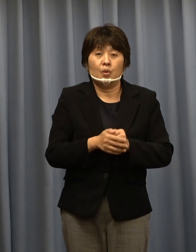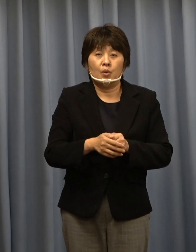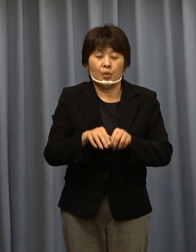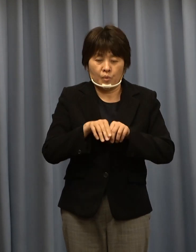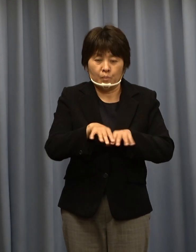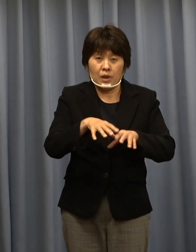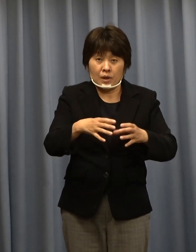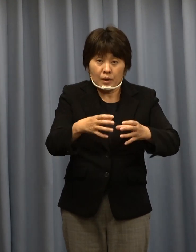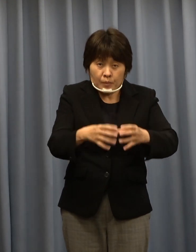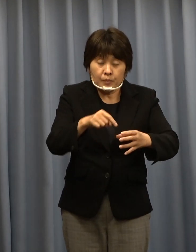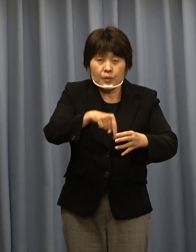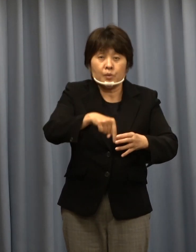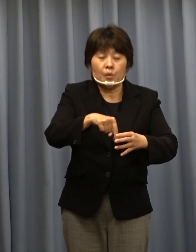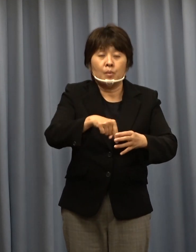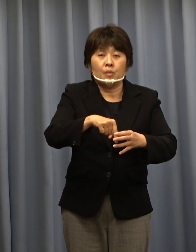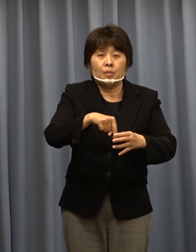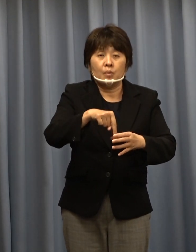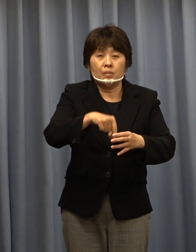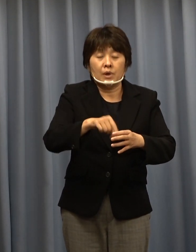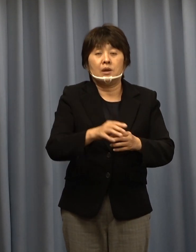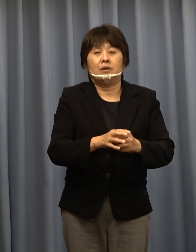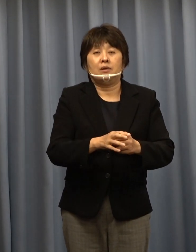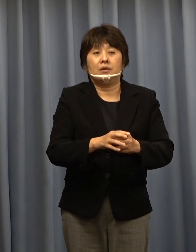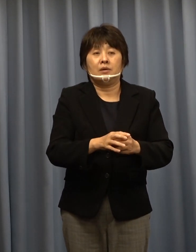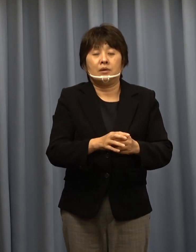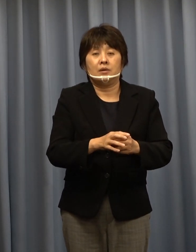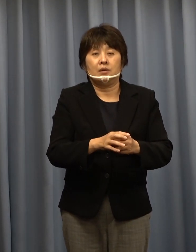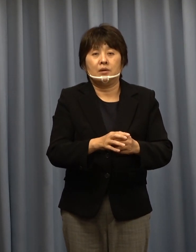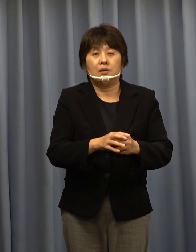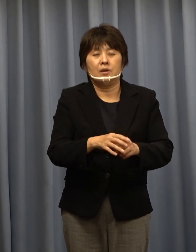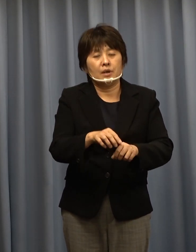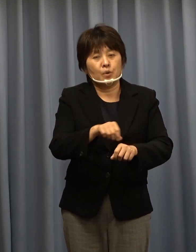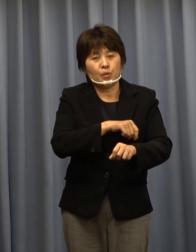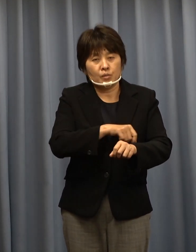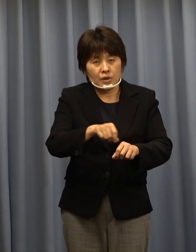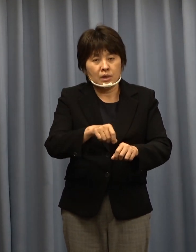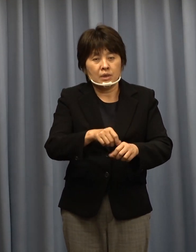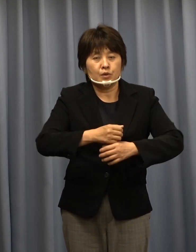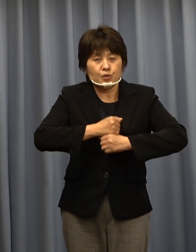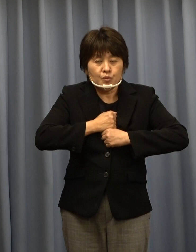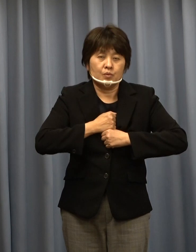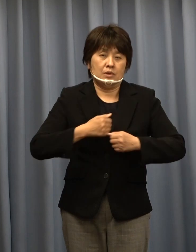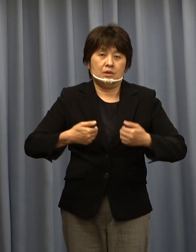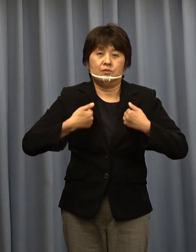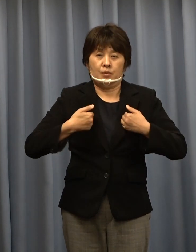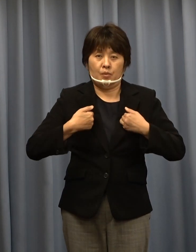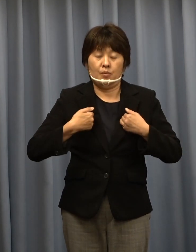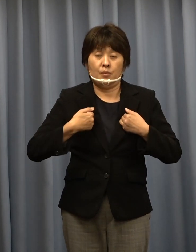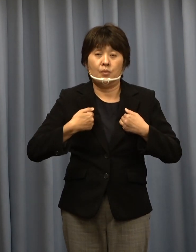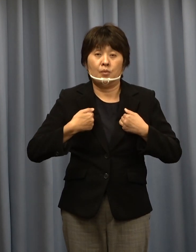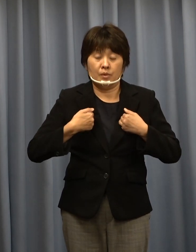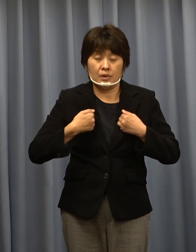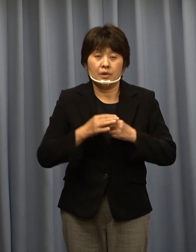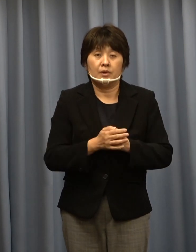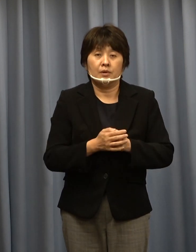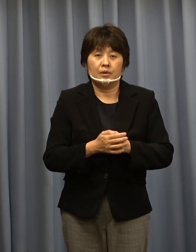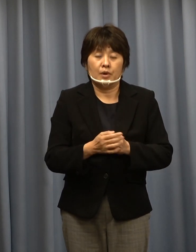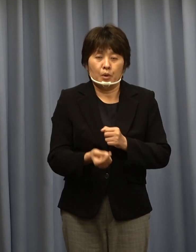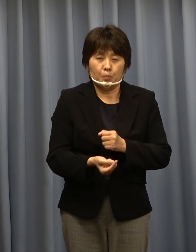起きる場所について、ここについては、特に留意をして、発生